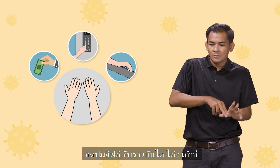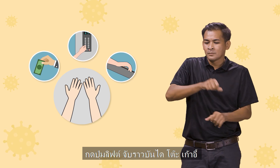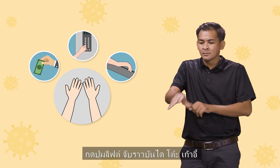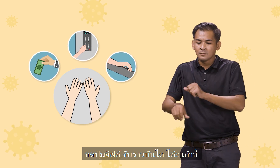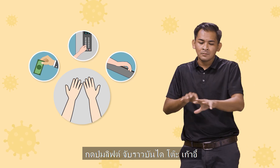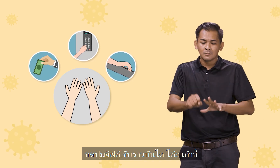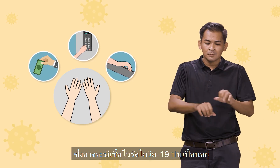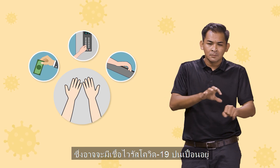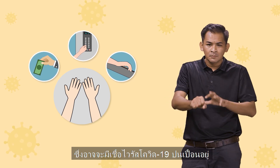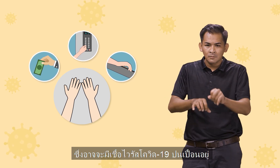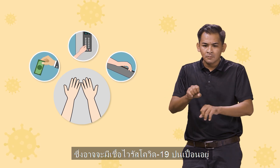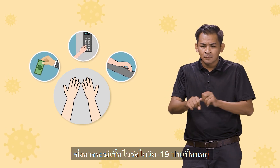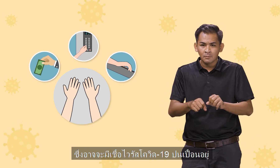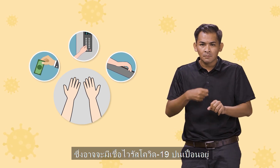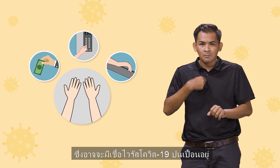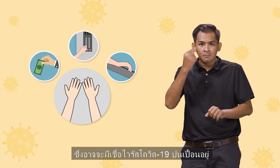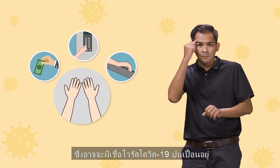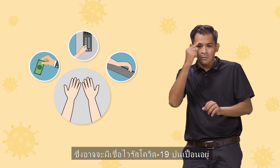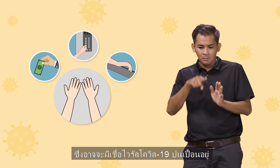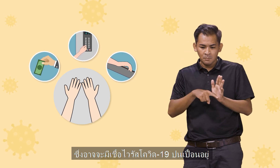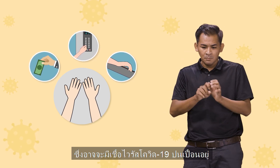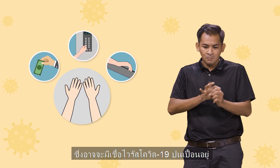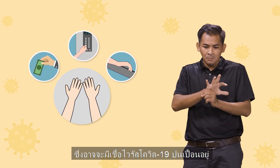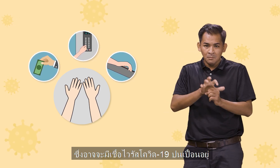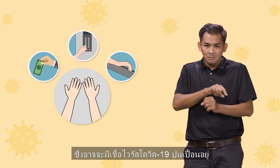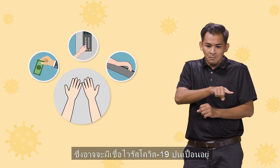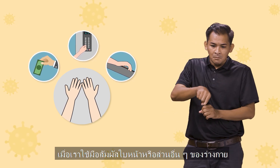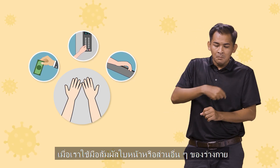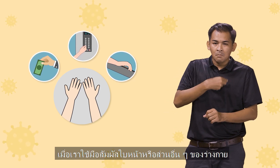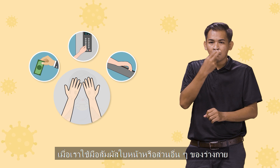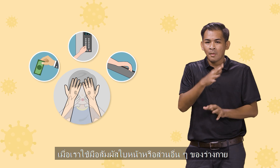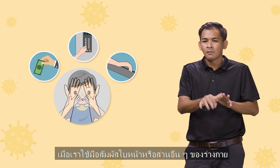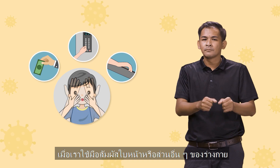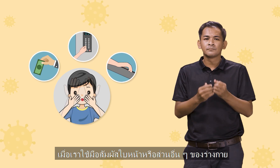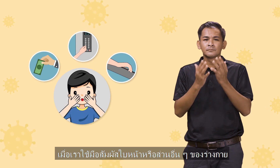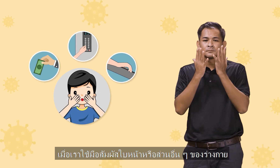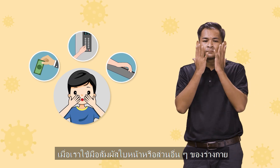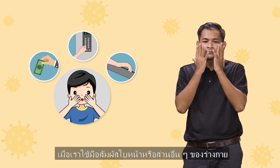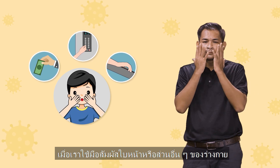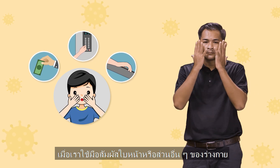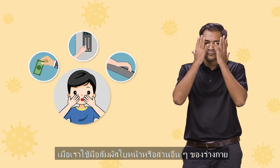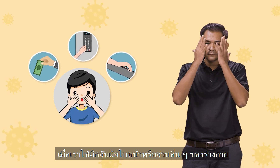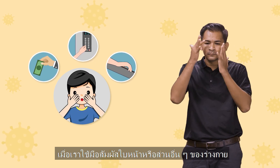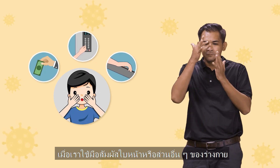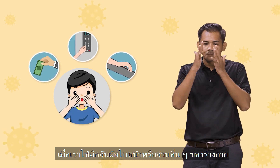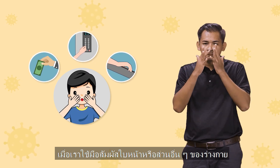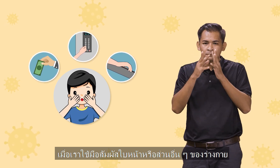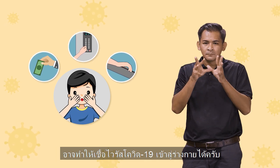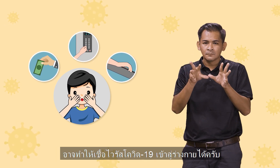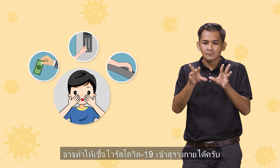อี้ซึ่งอาจจะมีเชื้อไวรัสโควิด-19 ปนเปื้อนอยู่เมื่อเราใช้มือสัมผัสใบหน้าหรือส่วนอื่นๆของร่างกายอาจทำให้เ